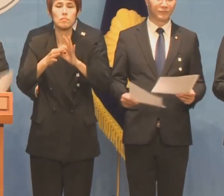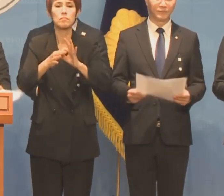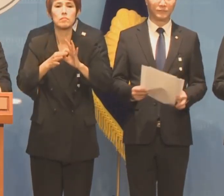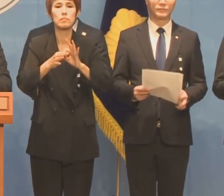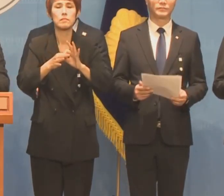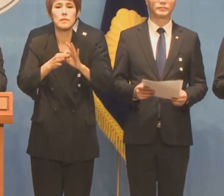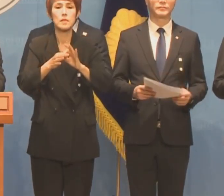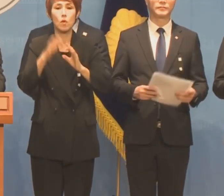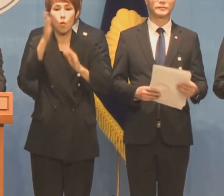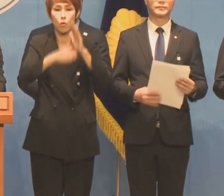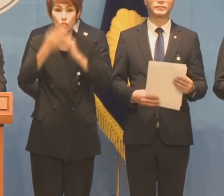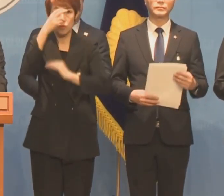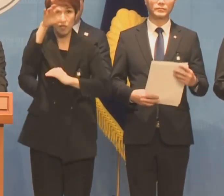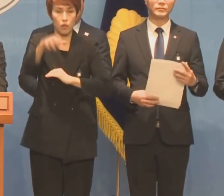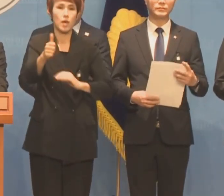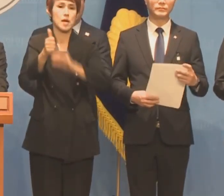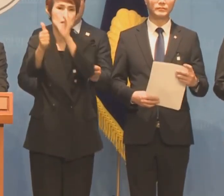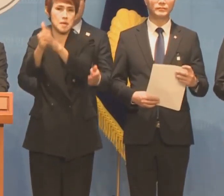있고